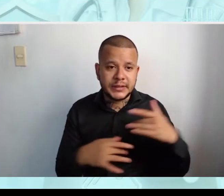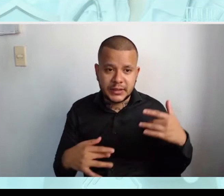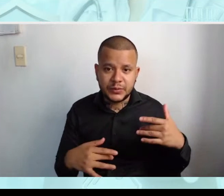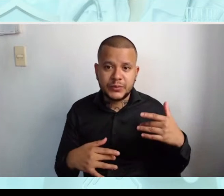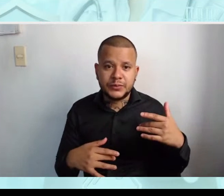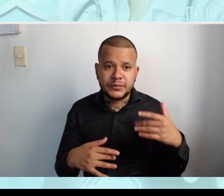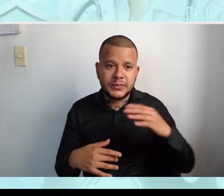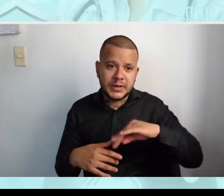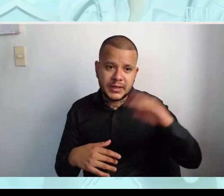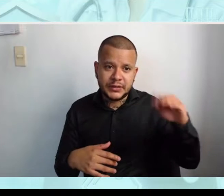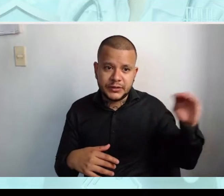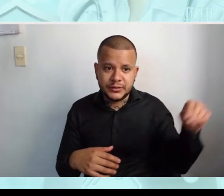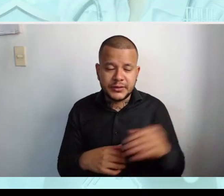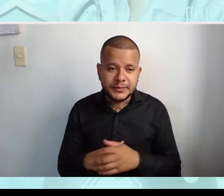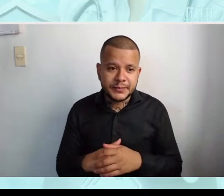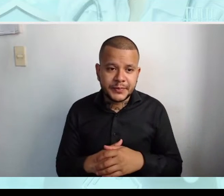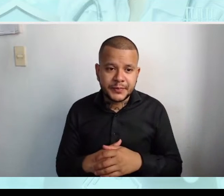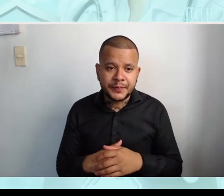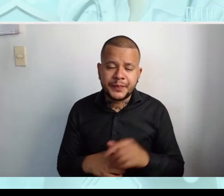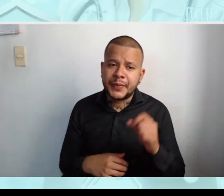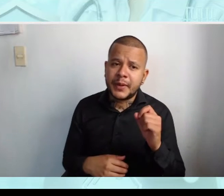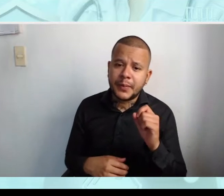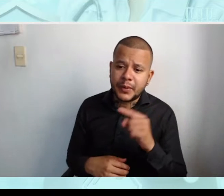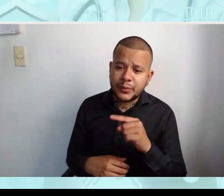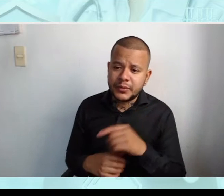Antioquia en este sentido. Bueno, Jaime, sí.